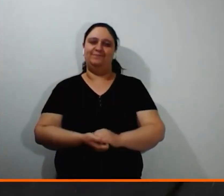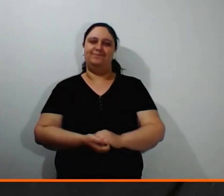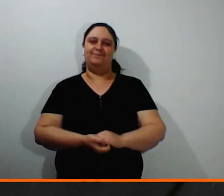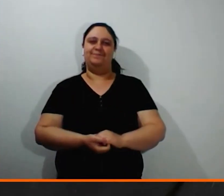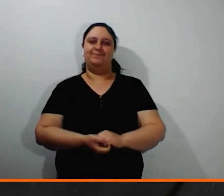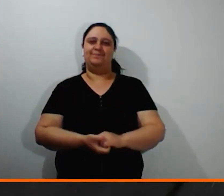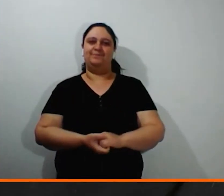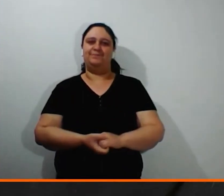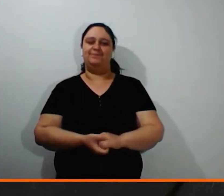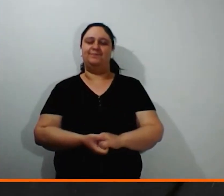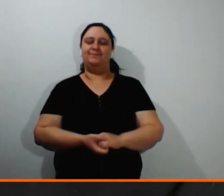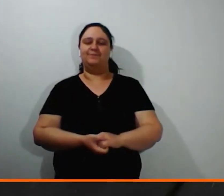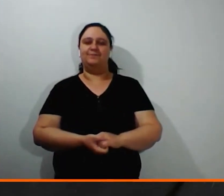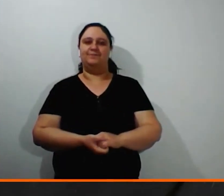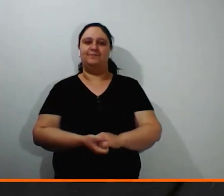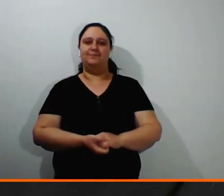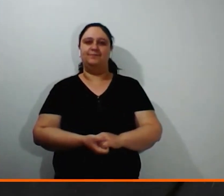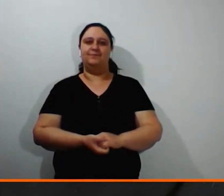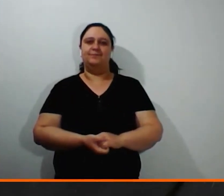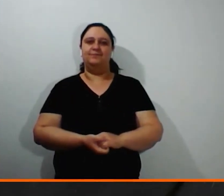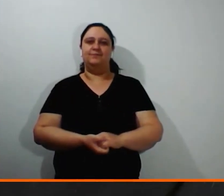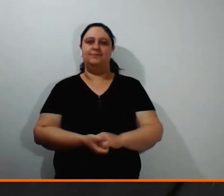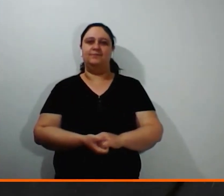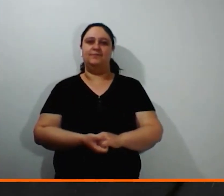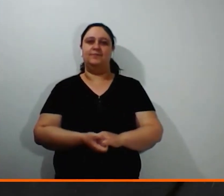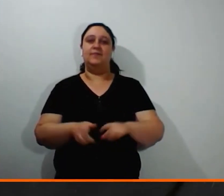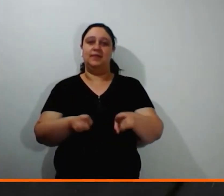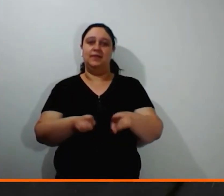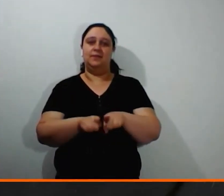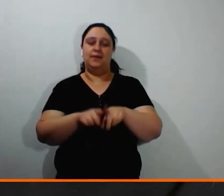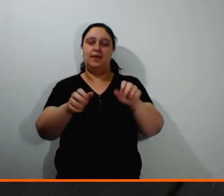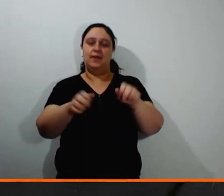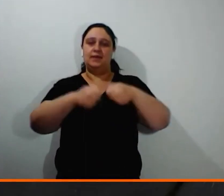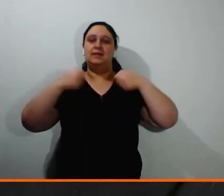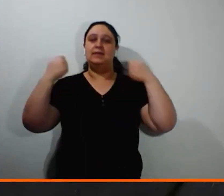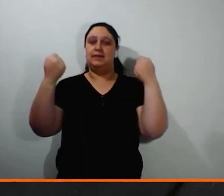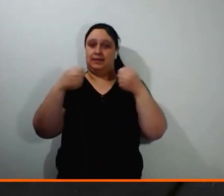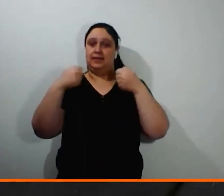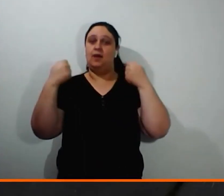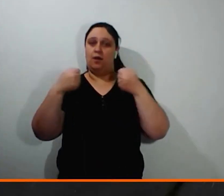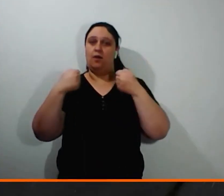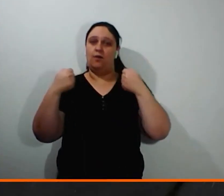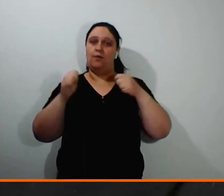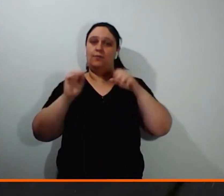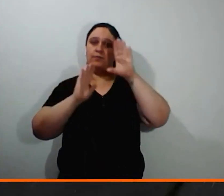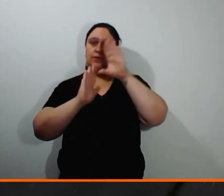também, né, em Salmo 110, versículo 1,